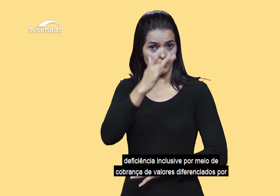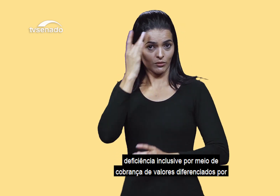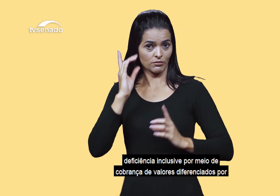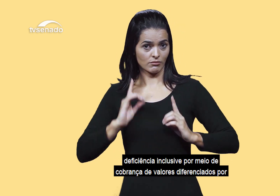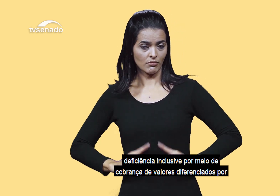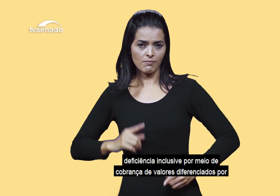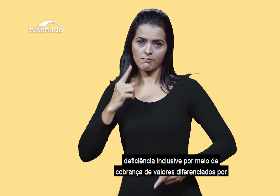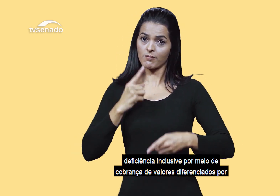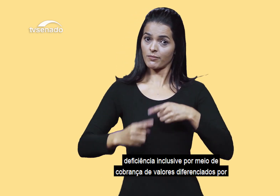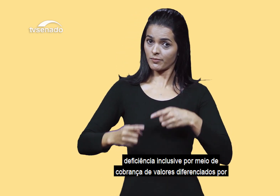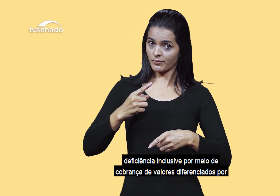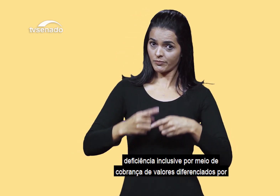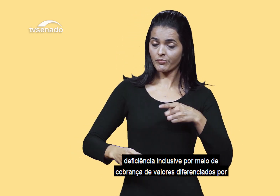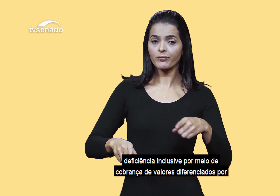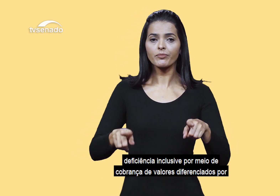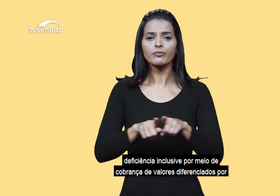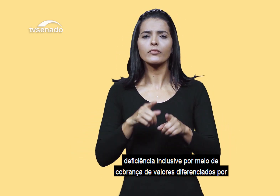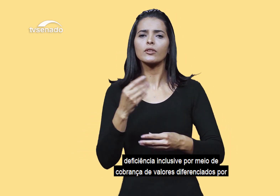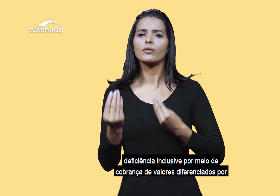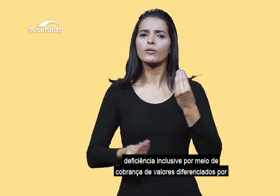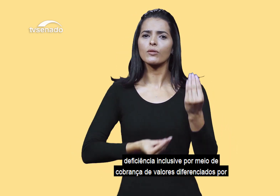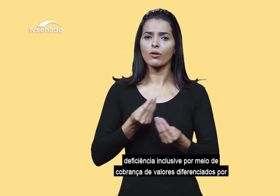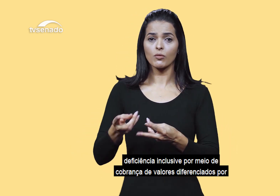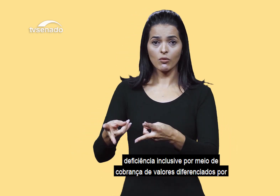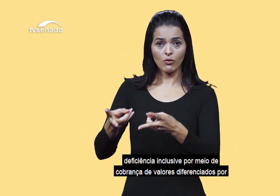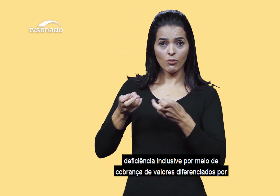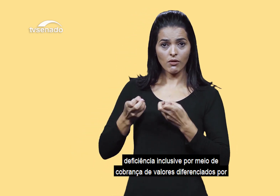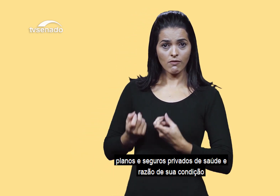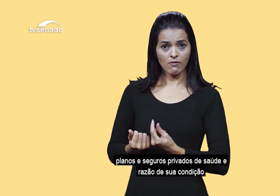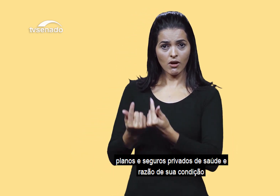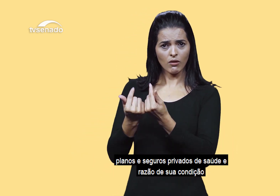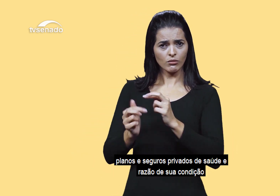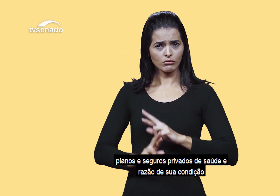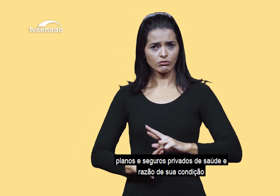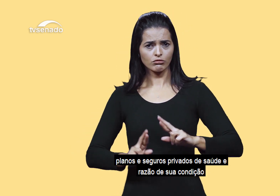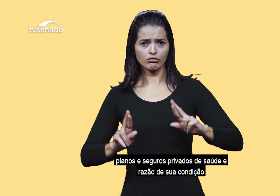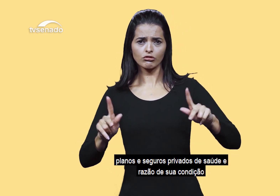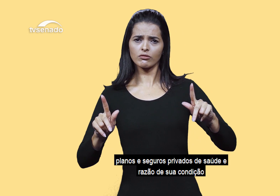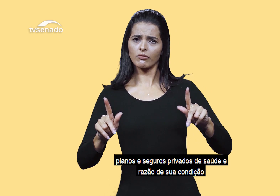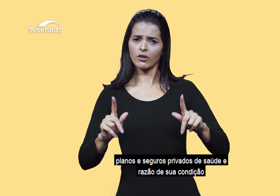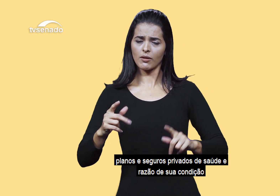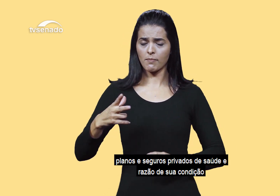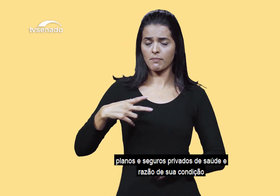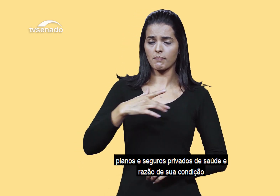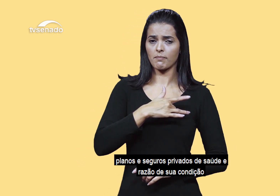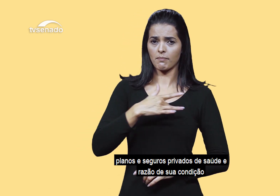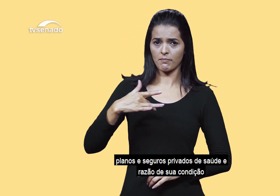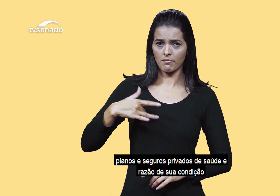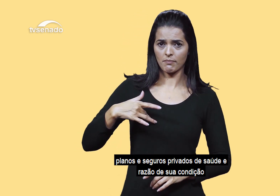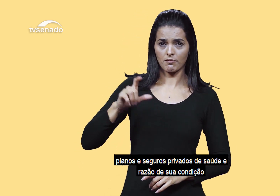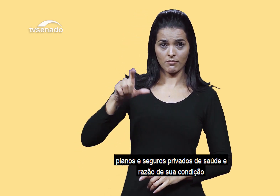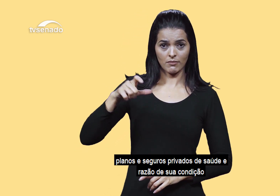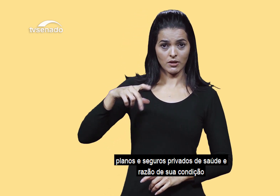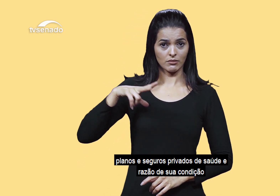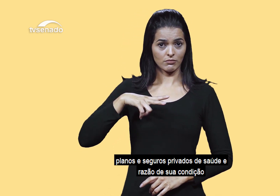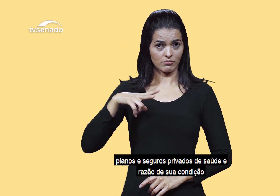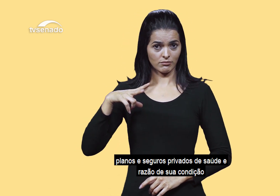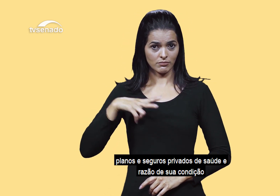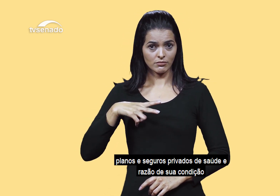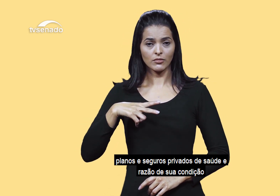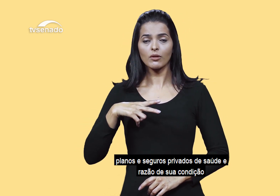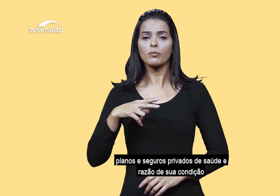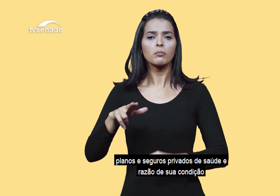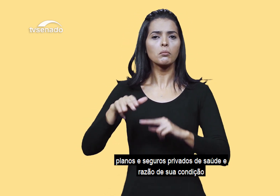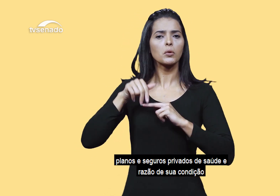inclusive por meio de cobrança de valores diferenciados por planos e seguros privados de saúde em razão de